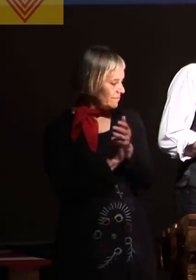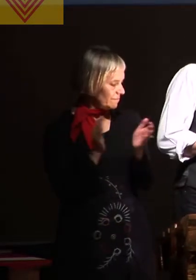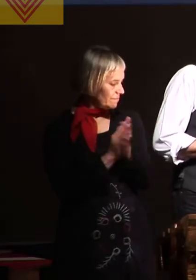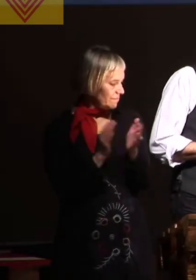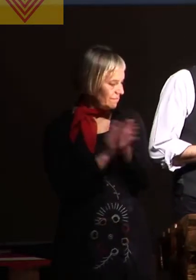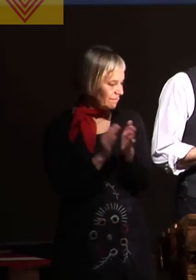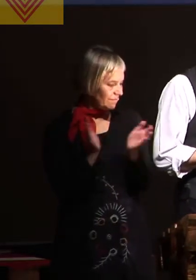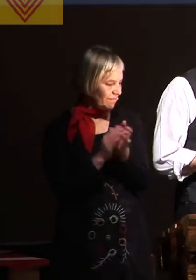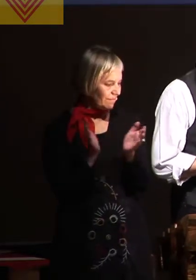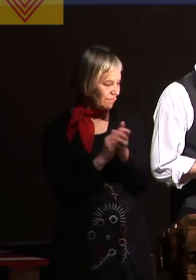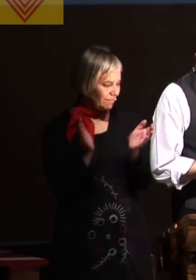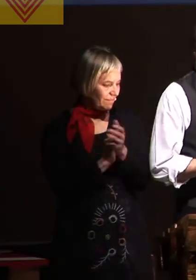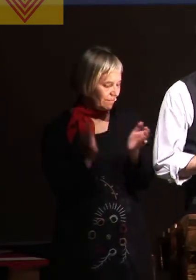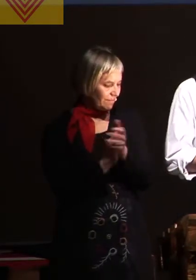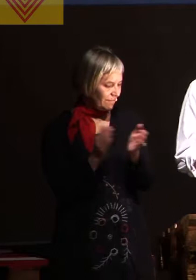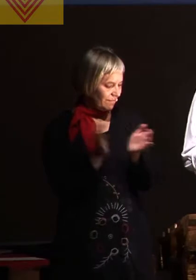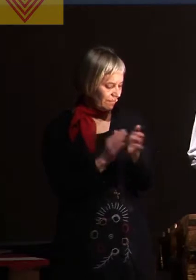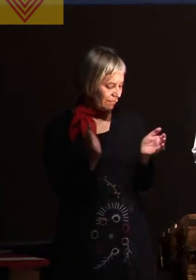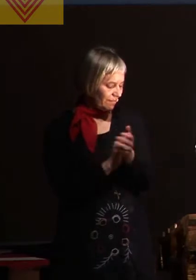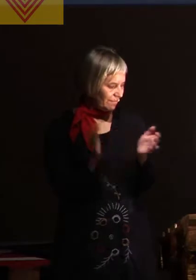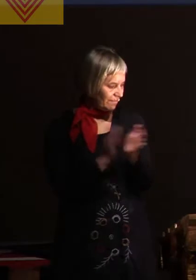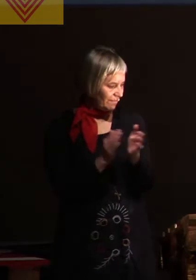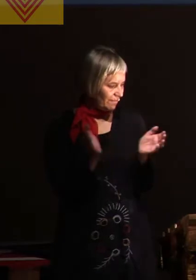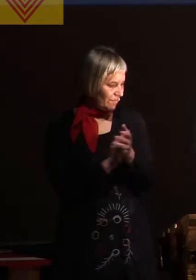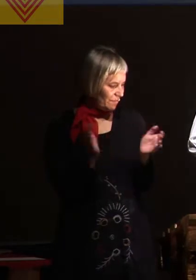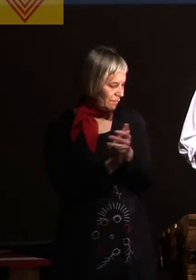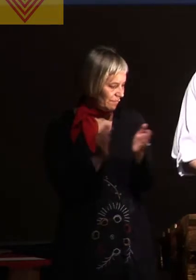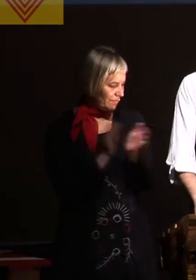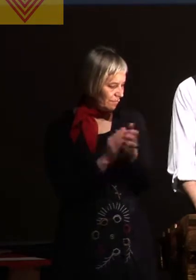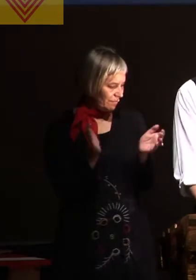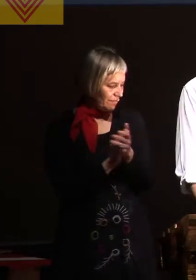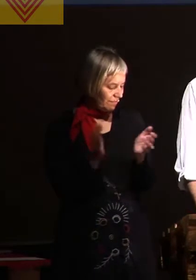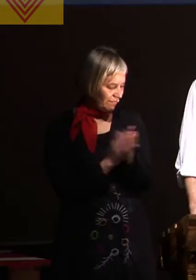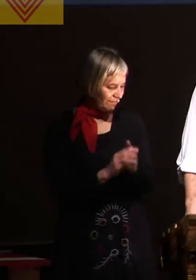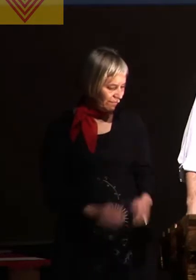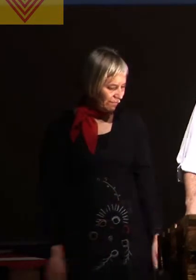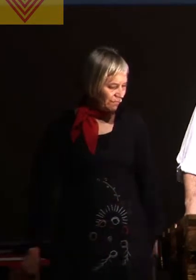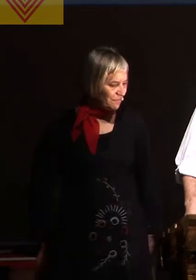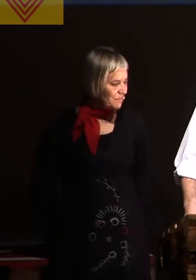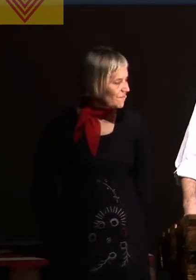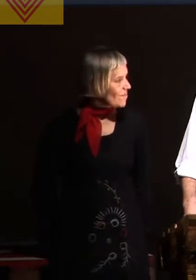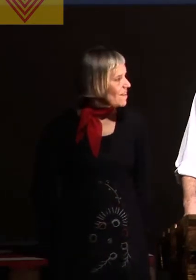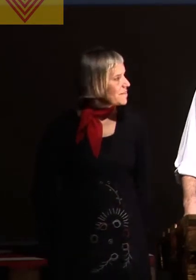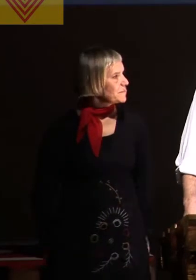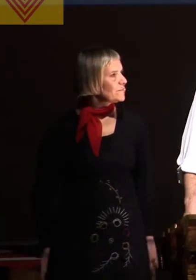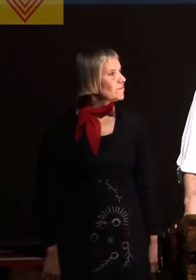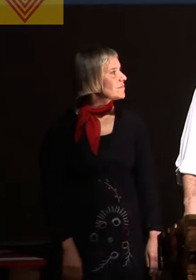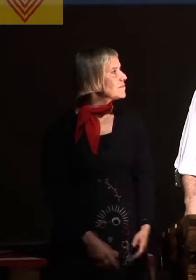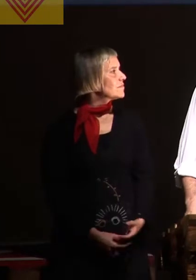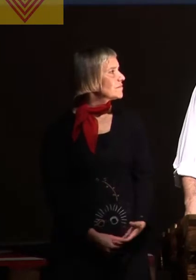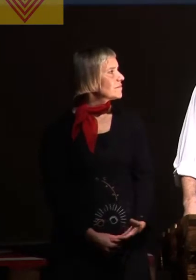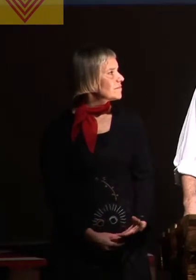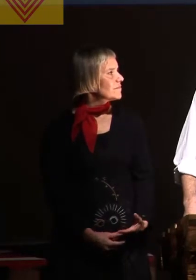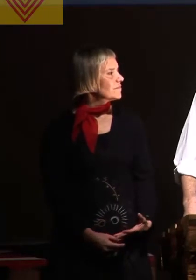Bàsicament antiracista, antixenòfoba. Per aquí no passaran mai. Aquí no s'establiran mai. No hi